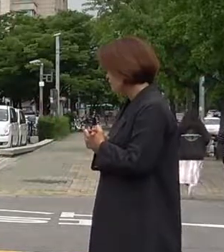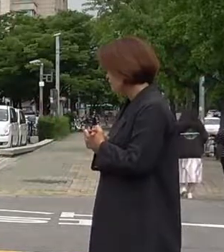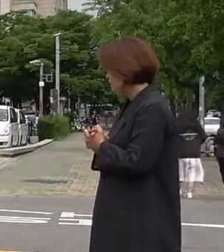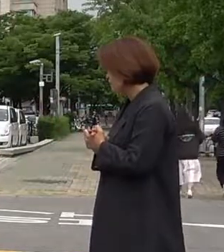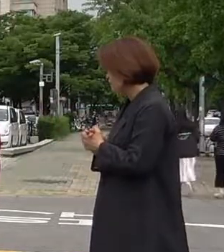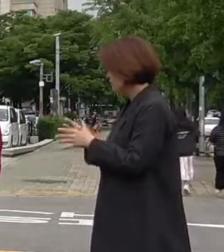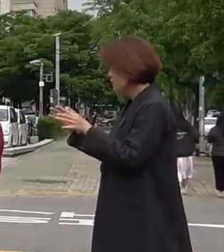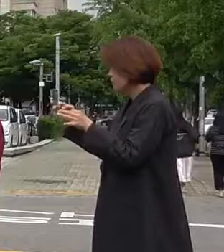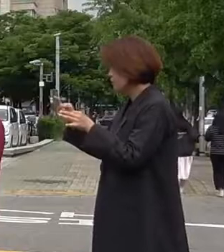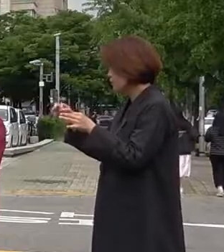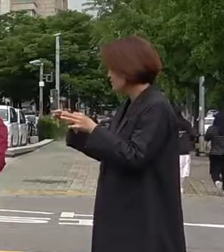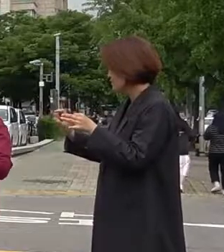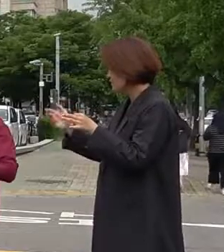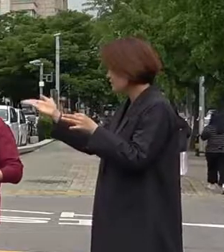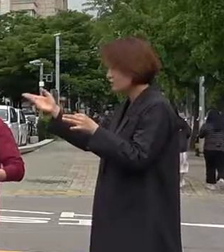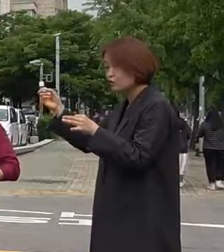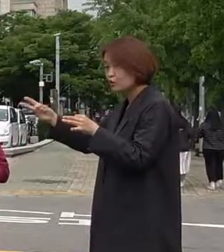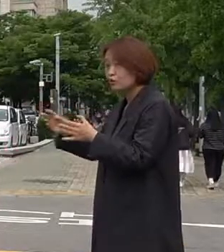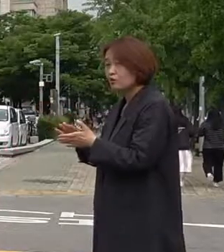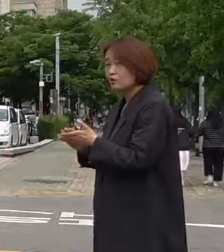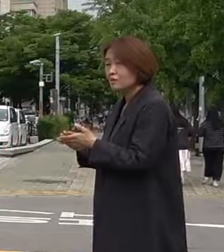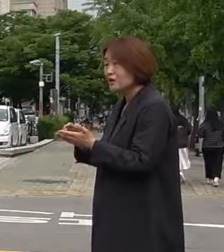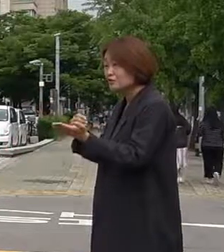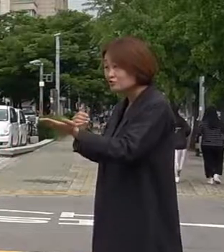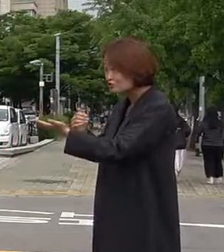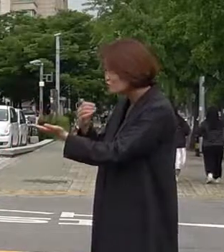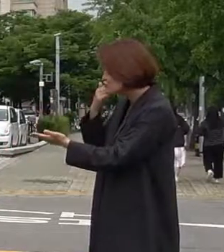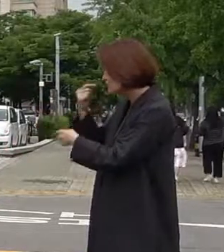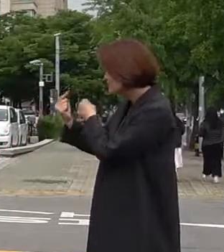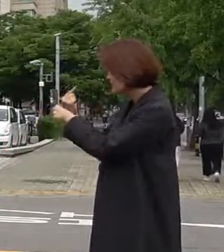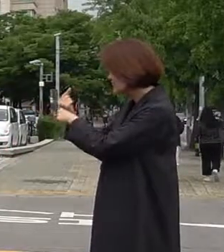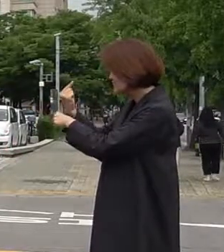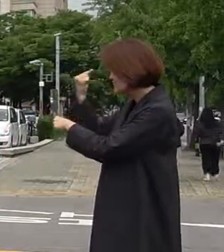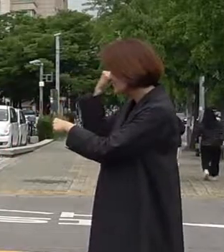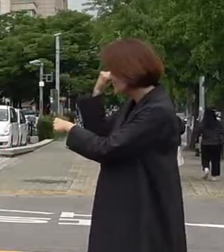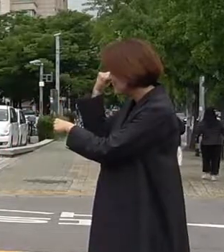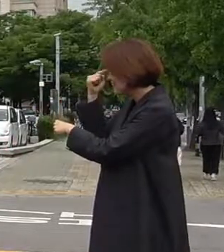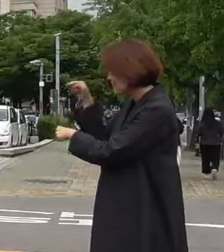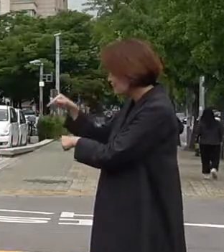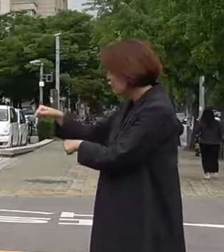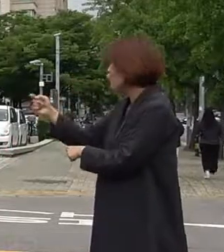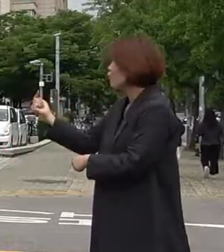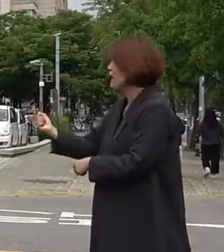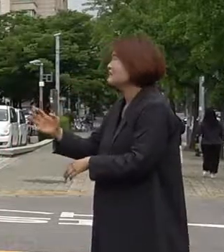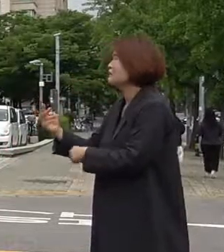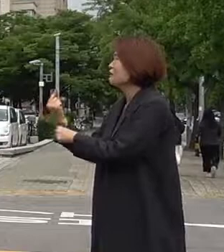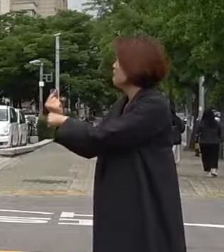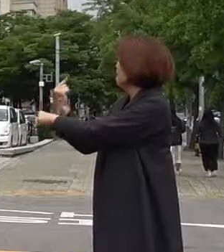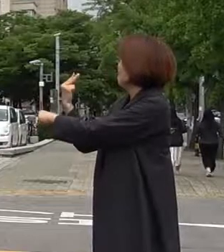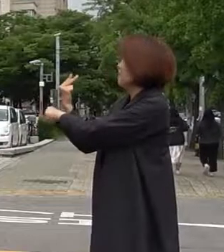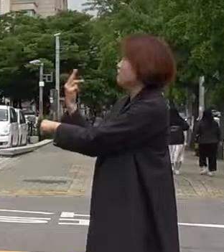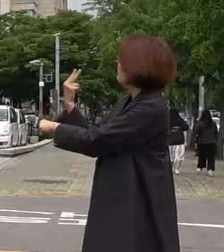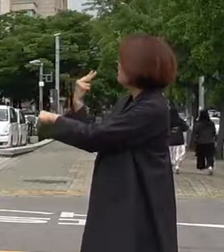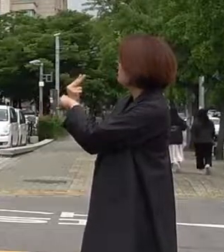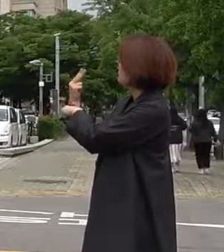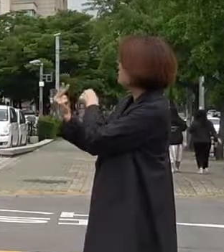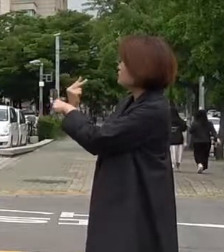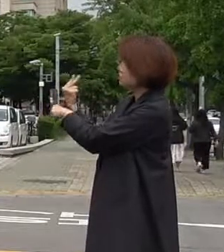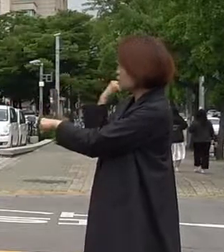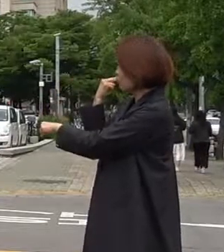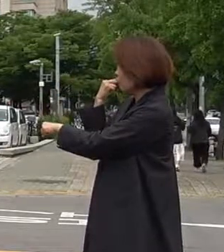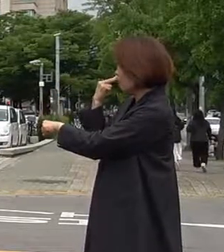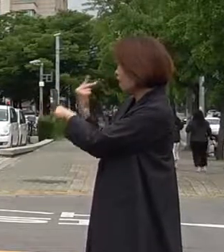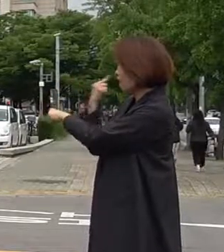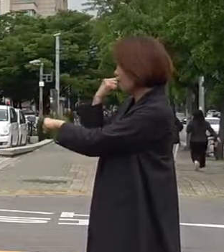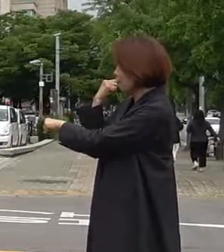아마 우리 김동찬 소장님도 몇 분이 작년에 와서 여기서 요구를 했었습니다. 작년만 아니고 재작년부터 저희는